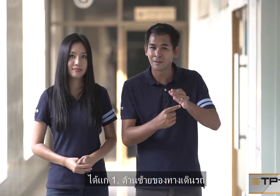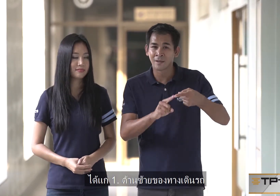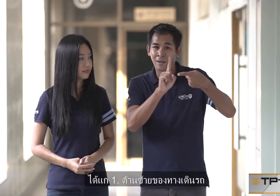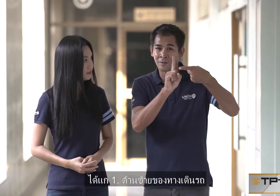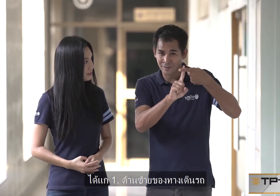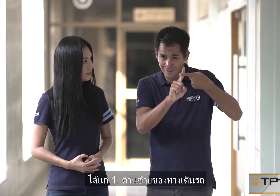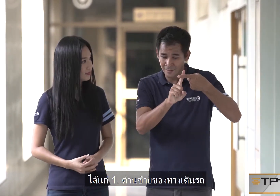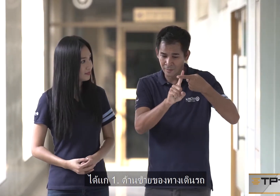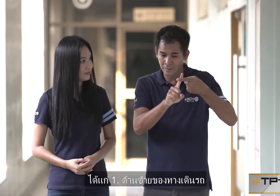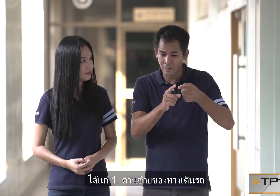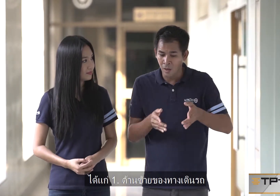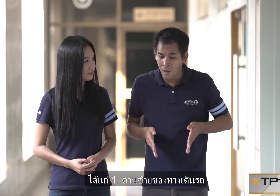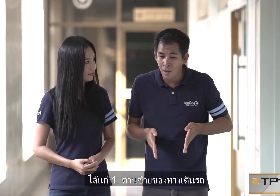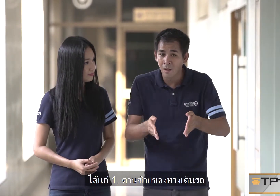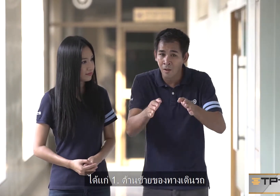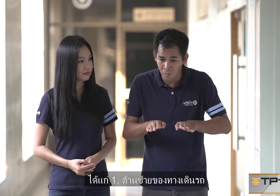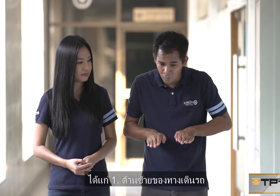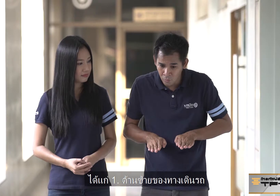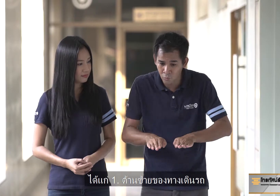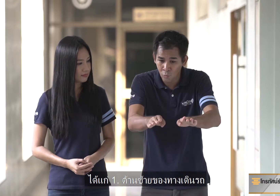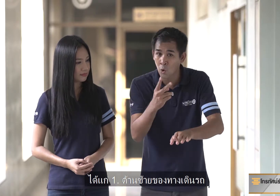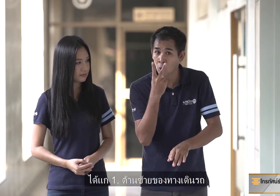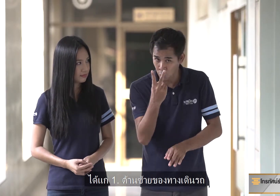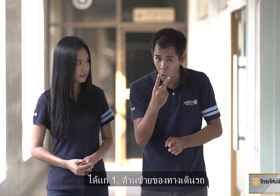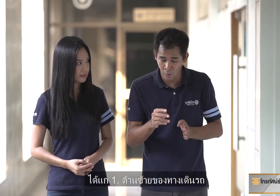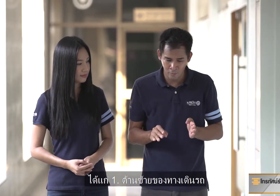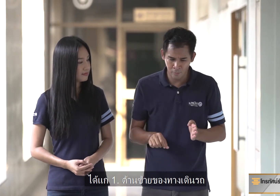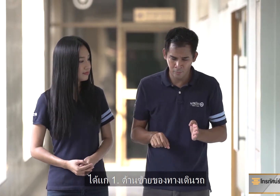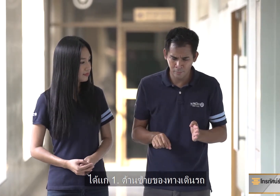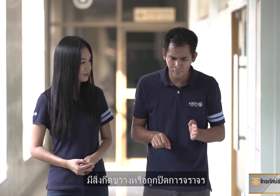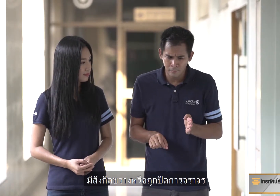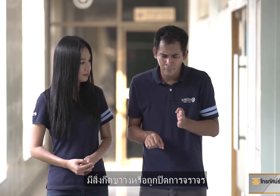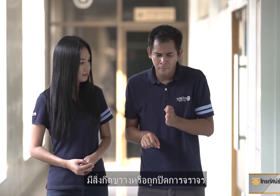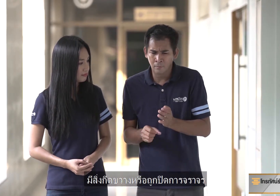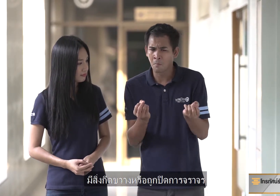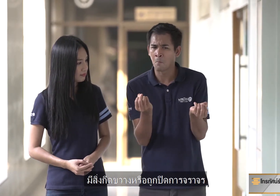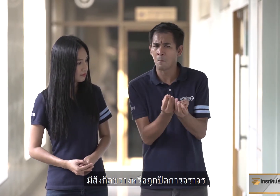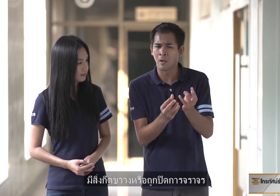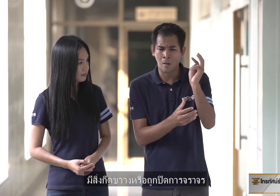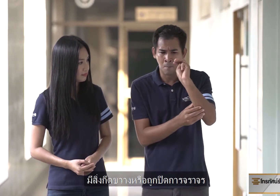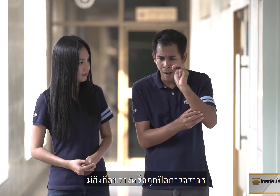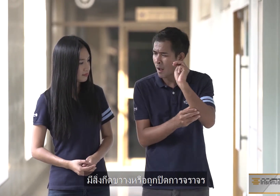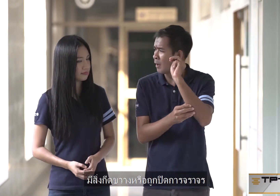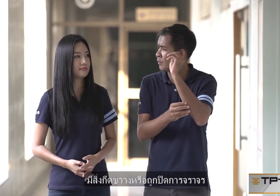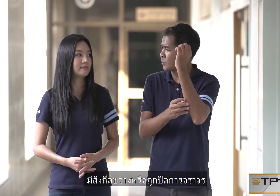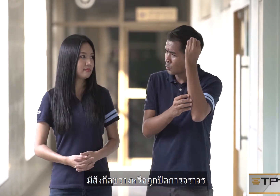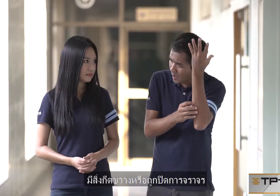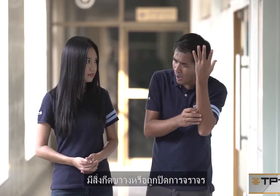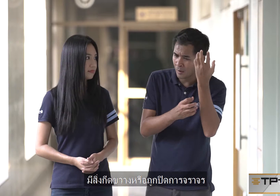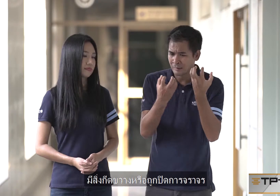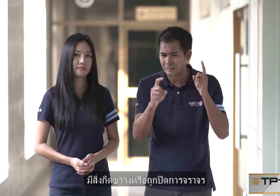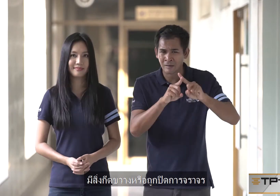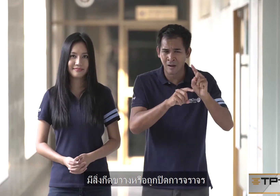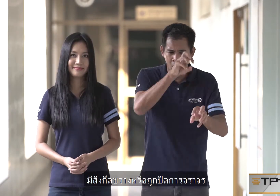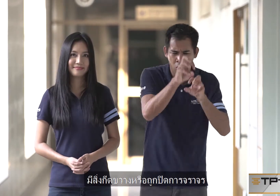ได้แก่ 1. ด้านซ้ายของทางเดินรถมีสิ่งกีดขวางหรือถูกปิดการจราจ